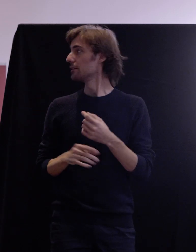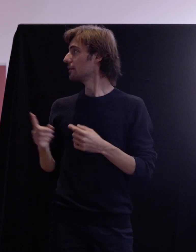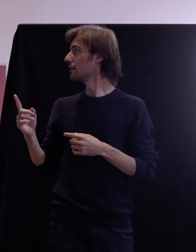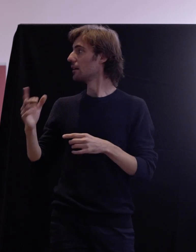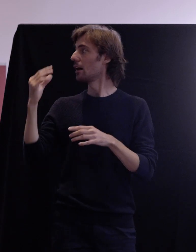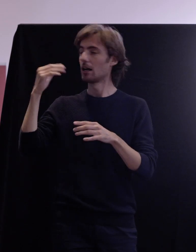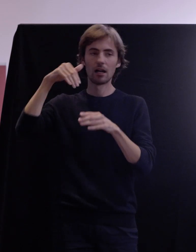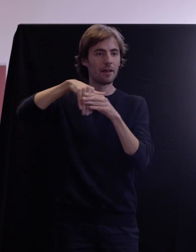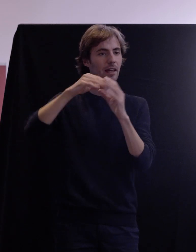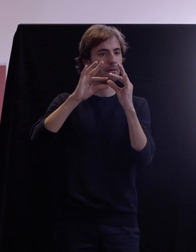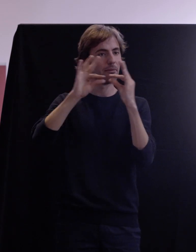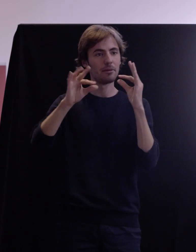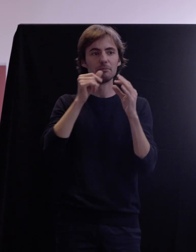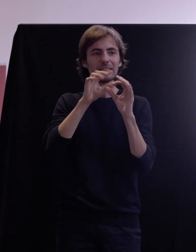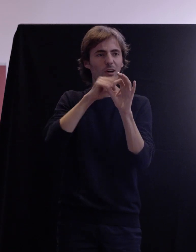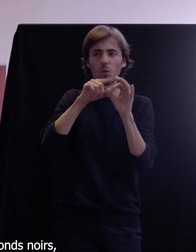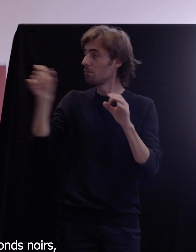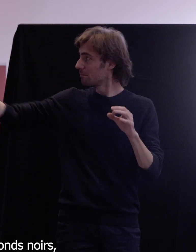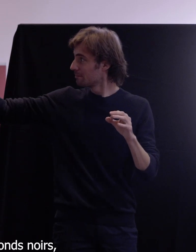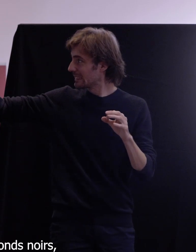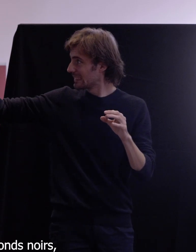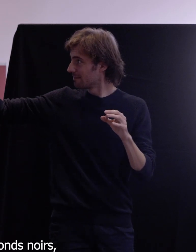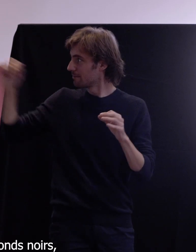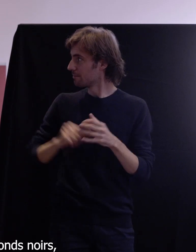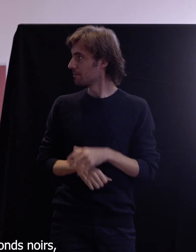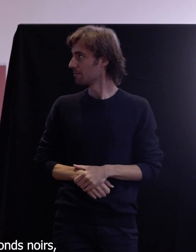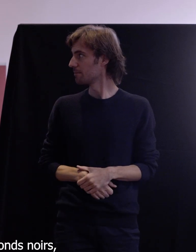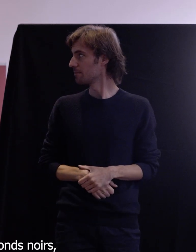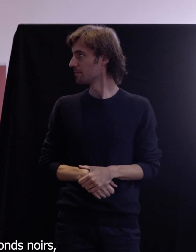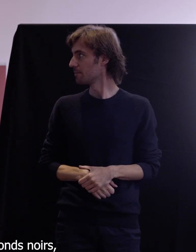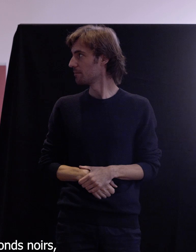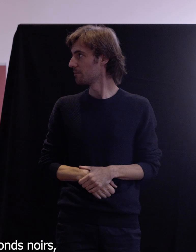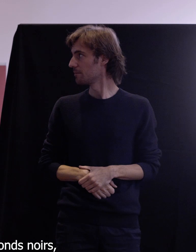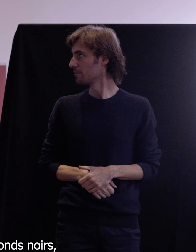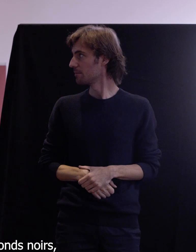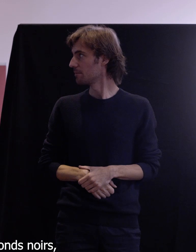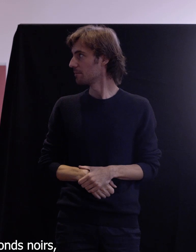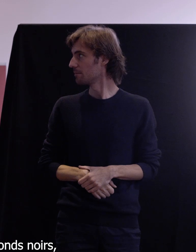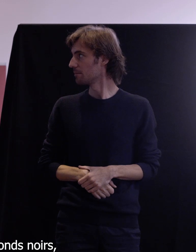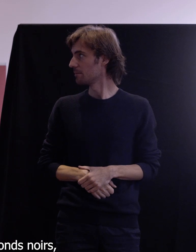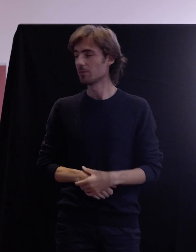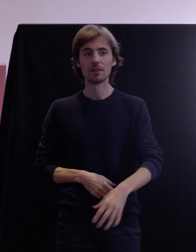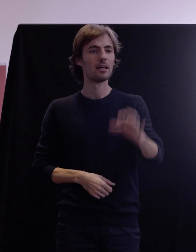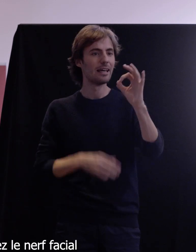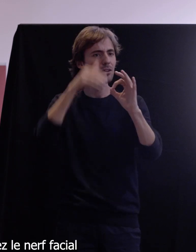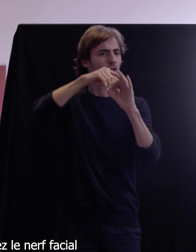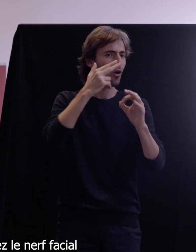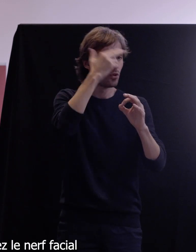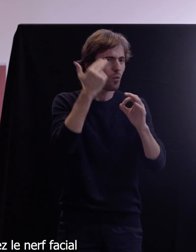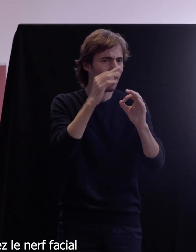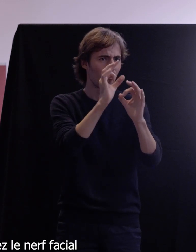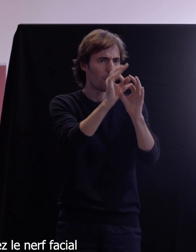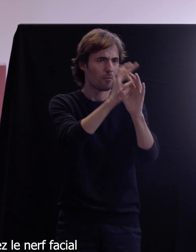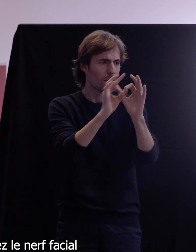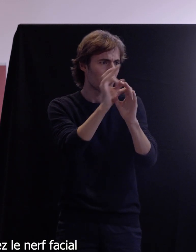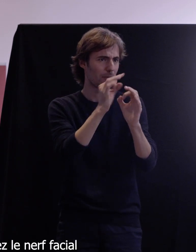auditif interne, c'est ce petit rond qui est là, et les petits ronds noirs, ce sont les nerfs. Donc là vous